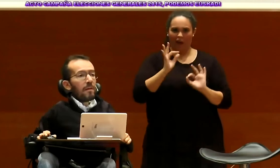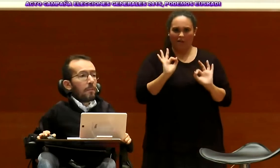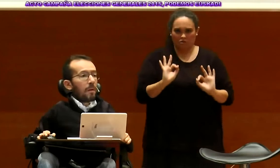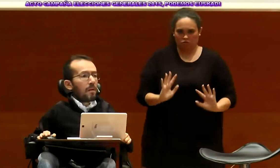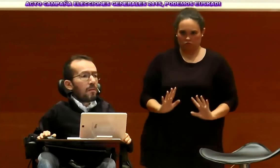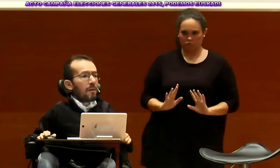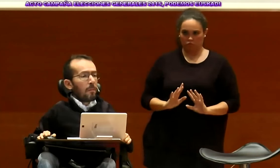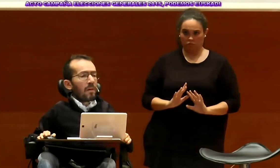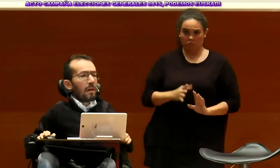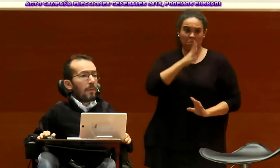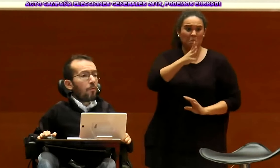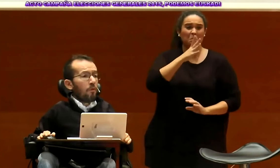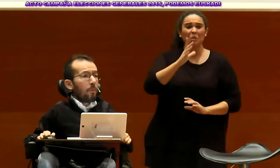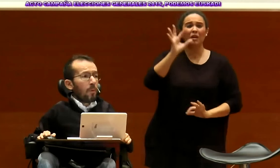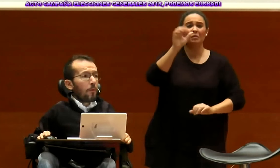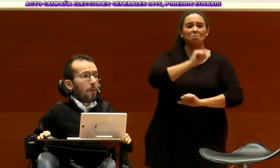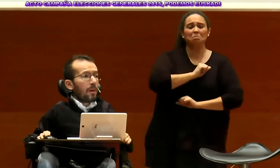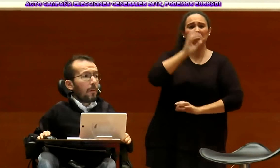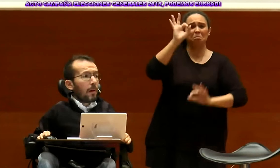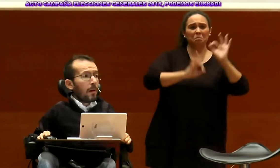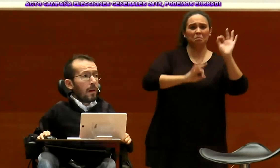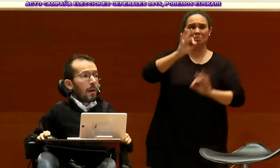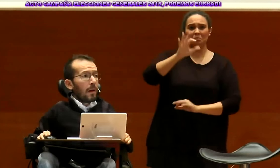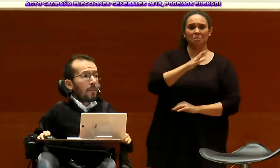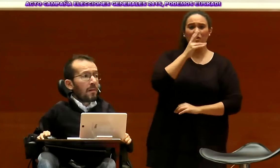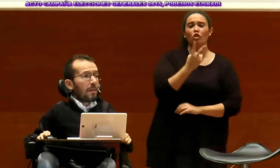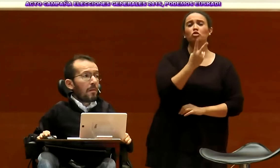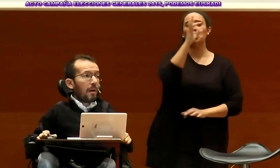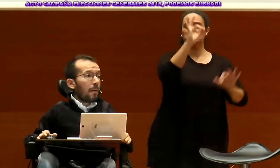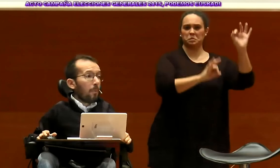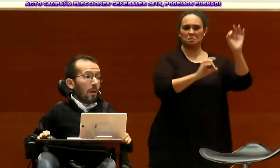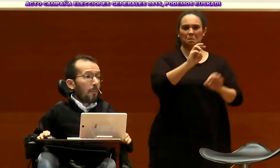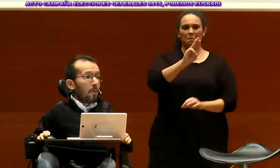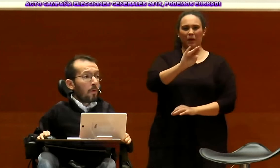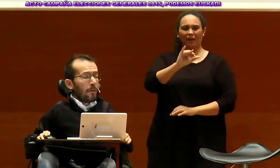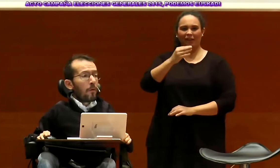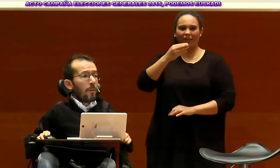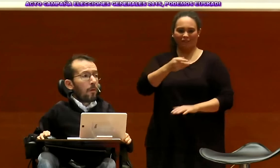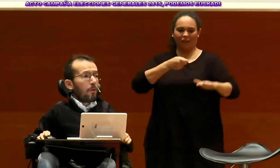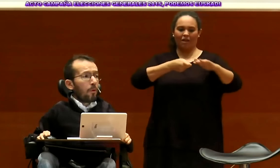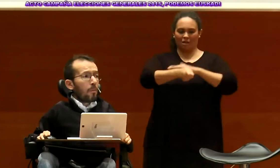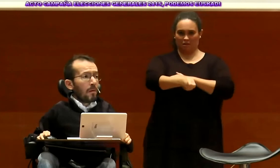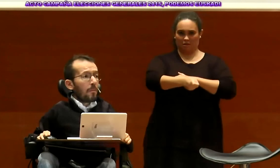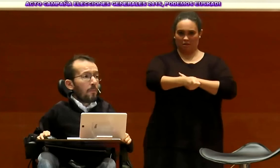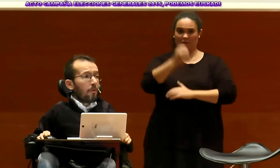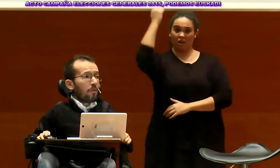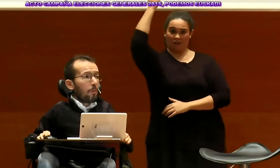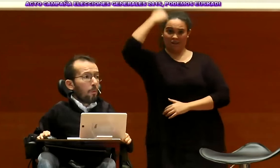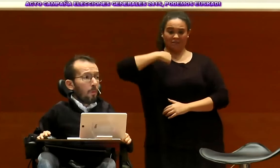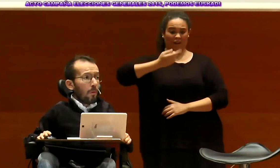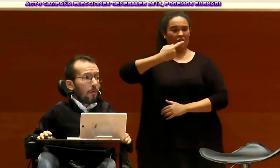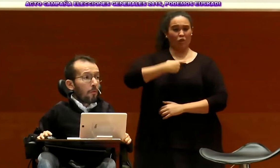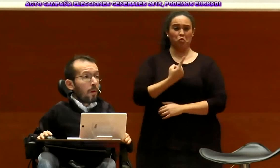es que invertís prácticamente un 2% del PIB en I+D, mientras que, por ejemplo, de donde vengo yo, invertimos menos de